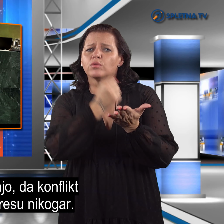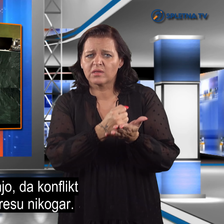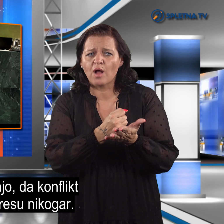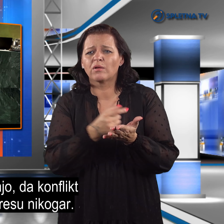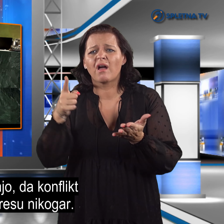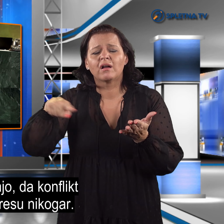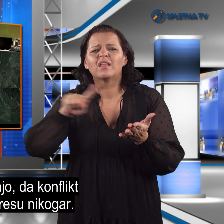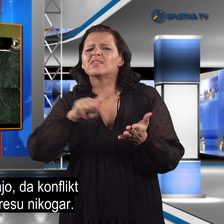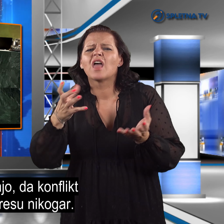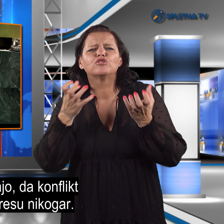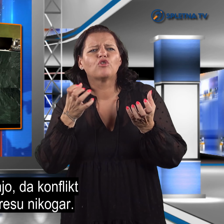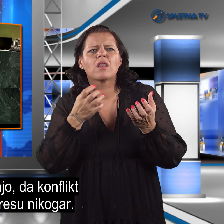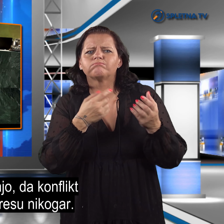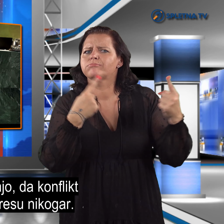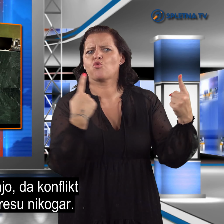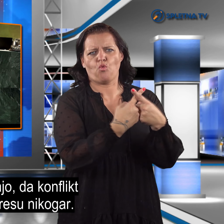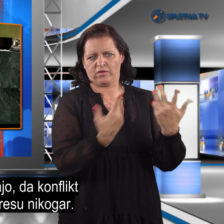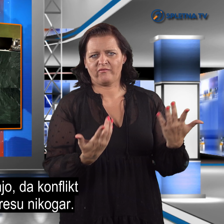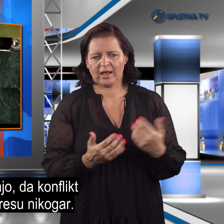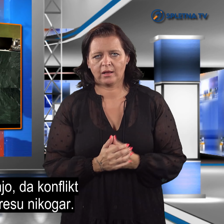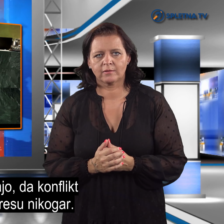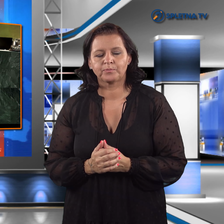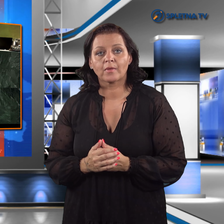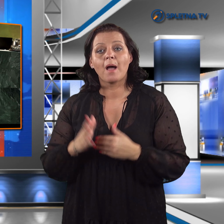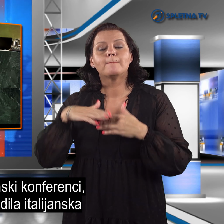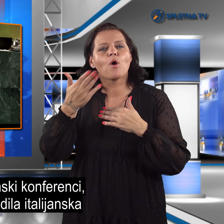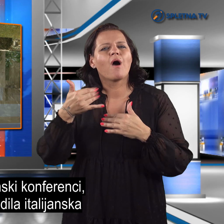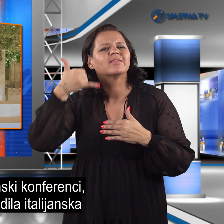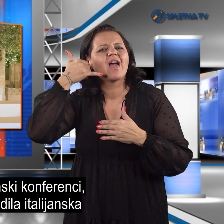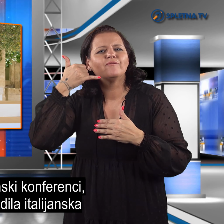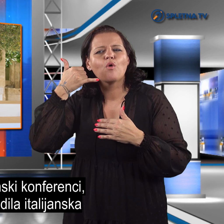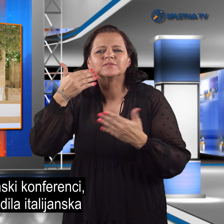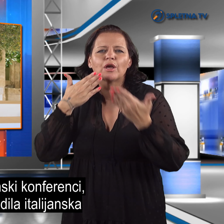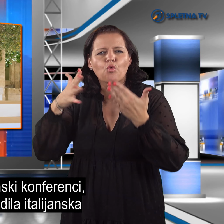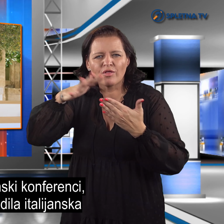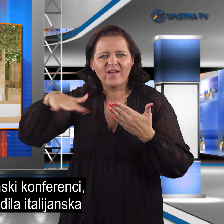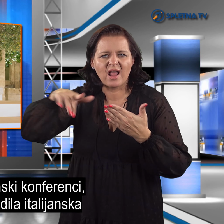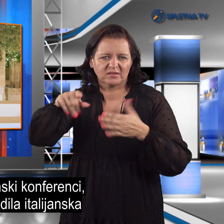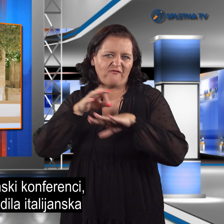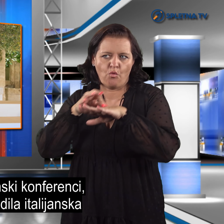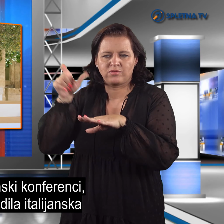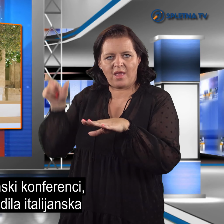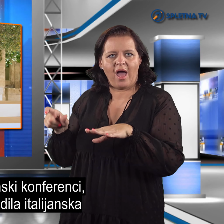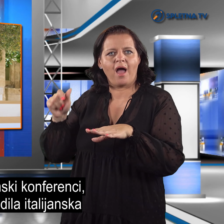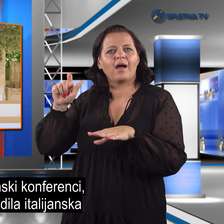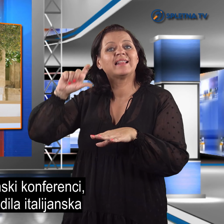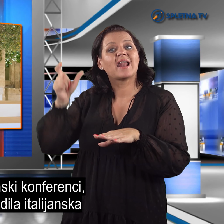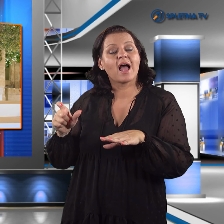Poudarjajo, da konflikt ni v interesu nikogar. Po telefonski konferenci, ki jo je vodila italijanska premierka